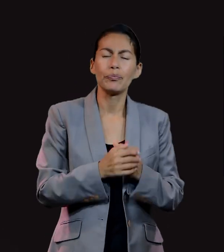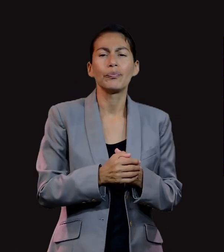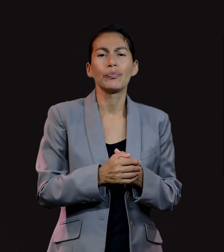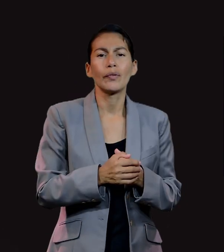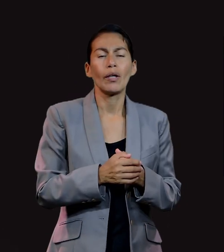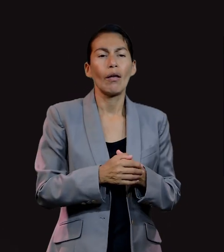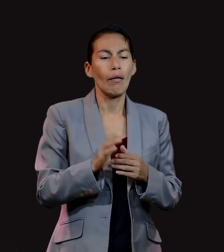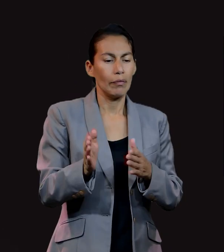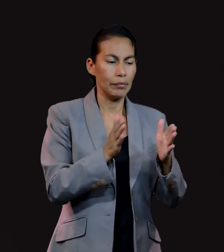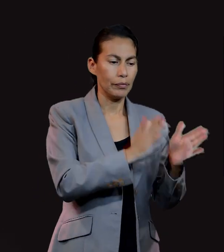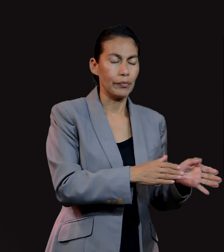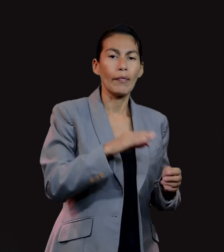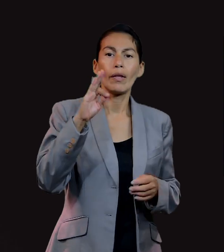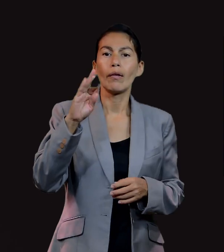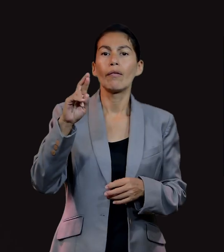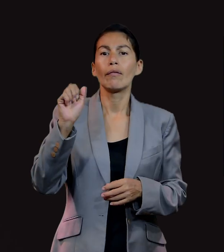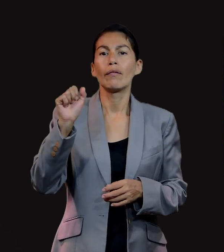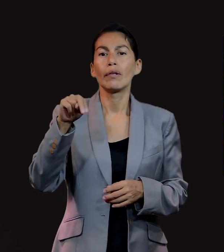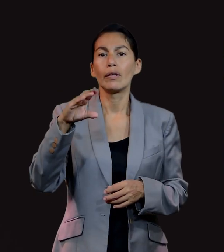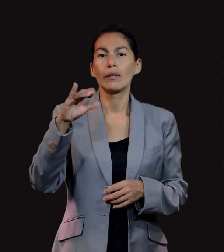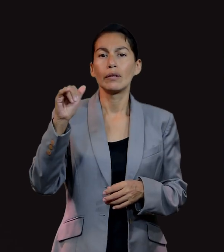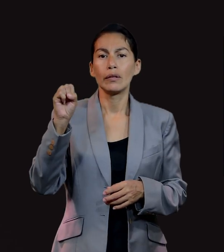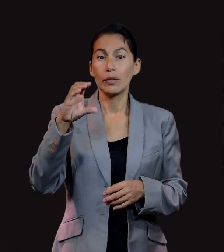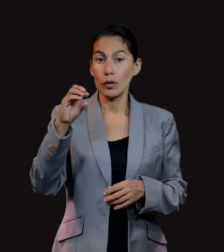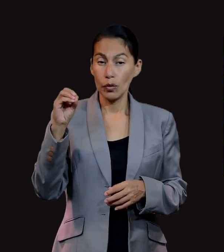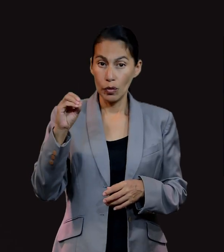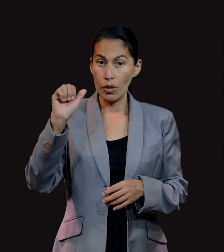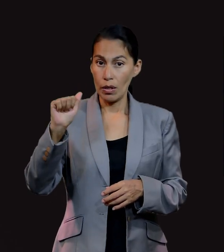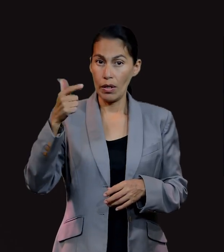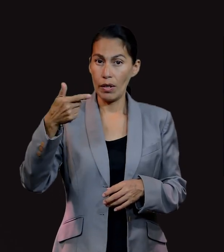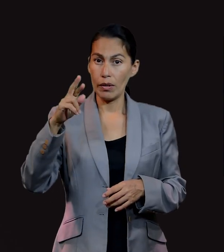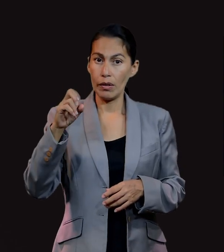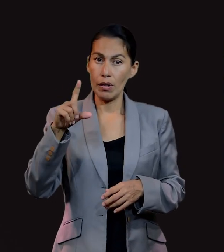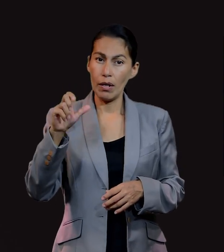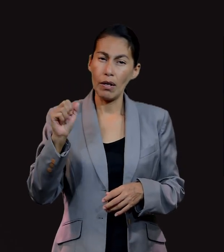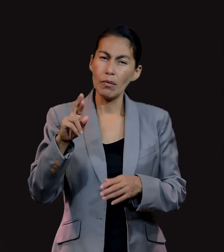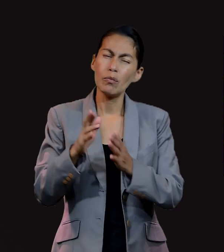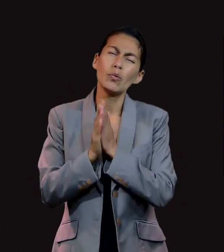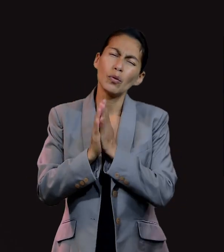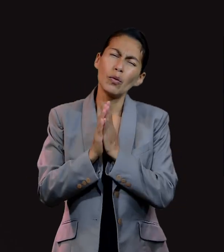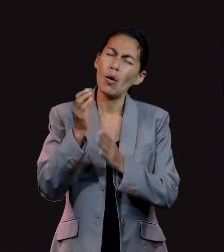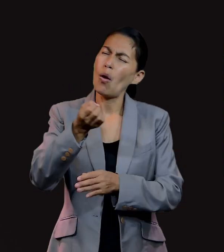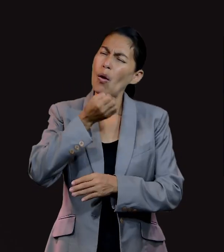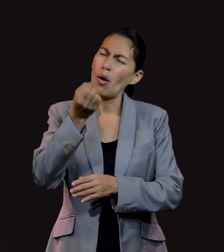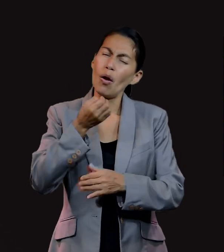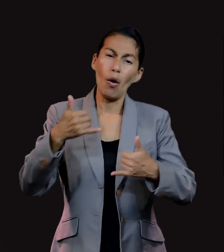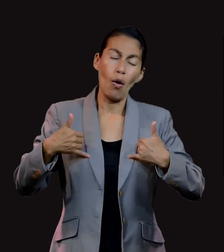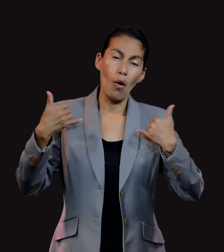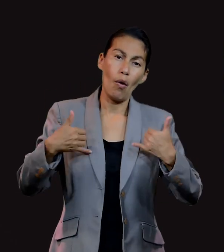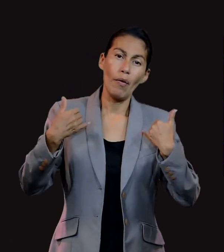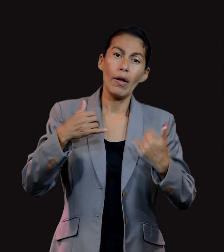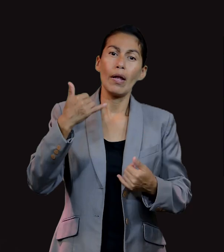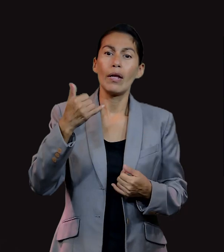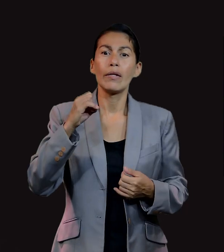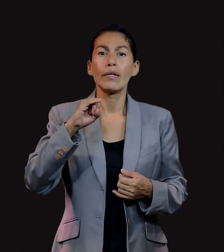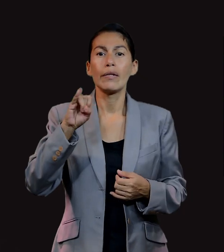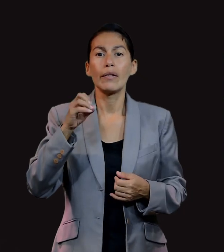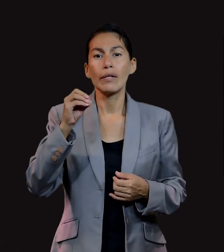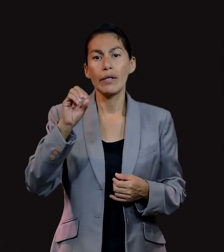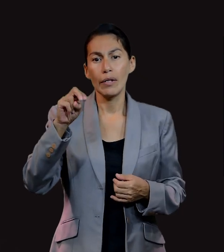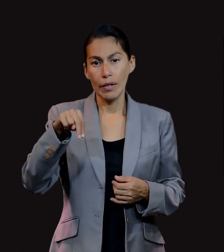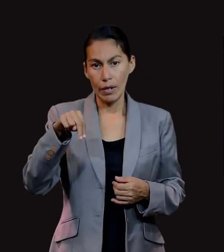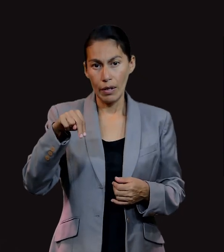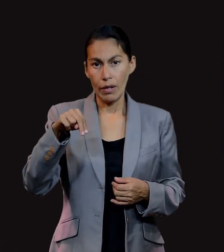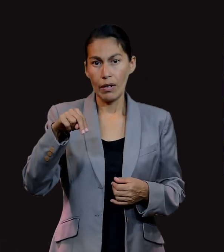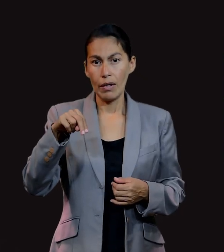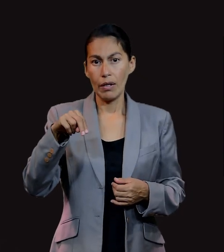ellas Francisco Aguilar, buenas noches Les pido por favor incluir en sus oraciones al joven Jean Carlo